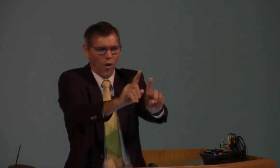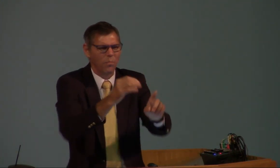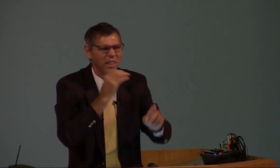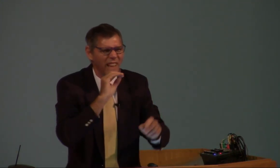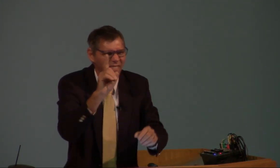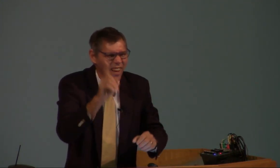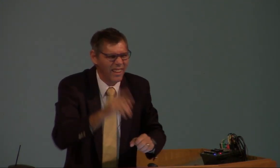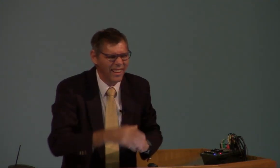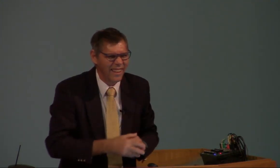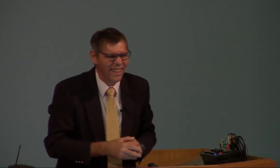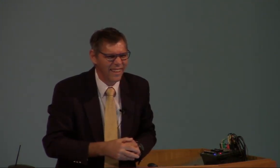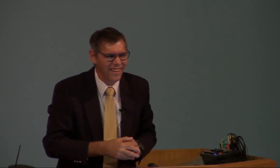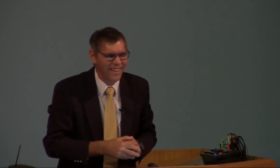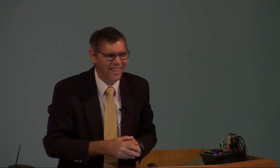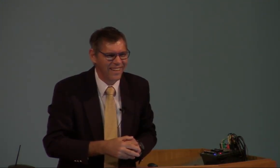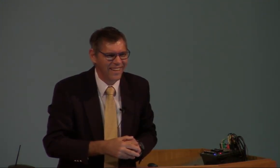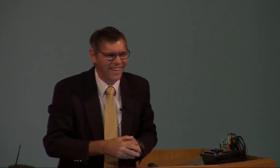Beteken wat?